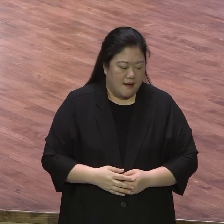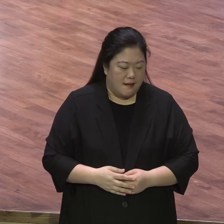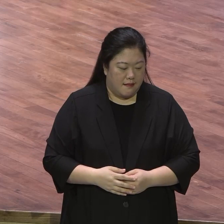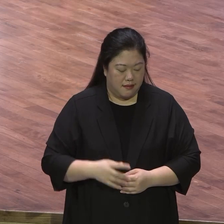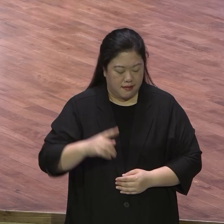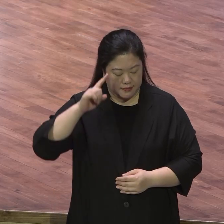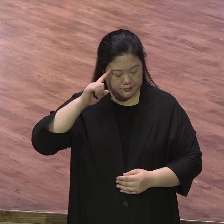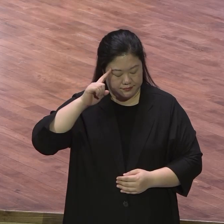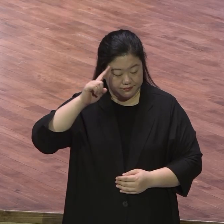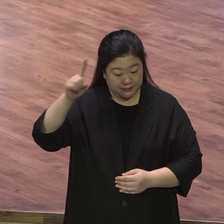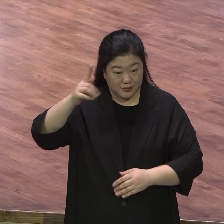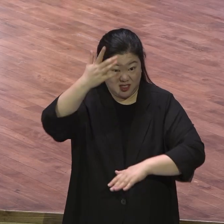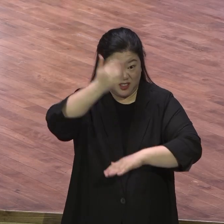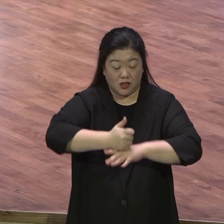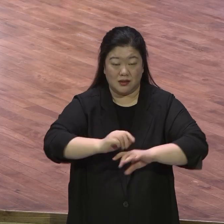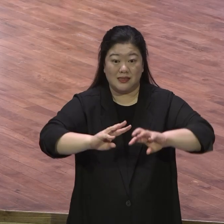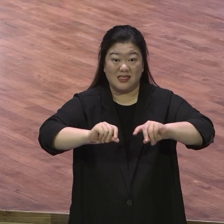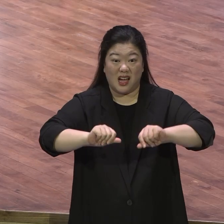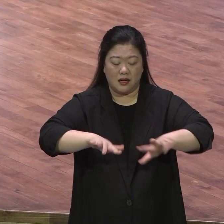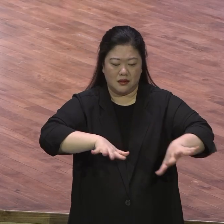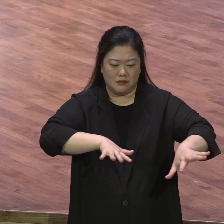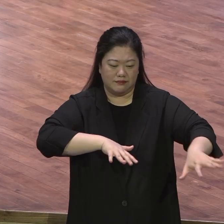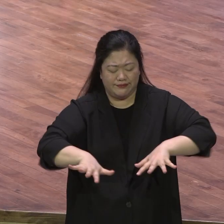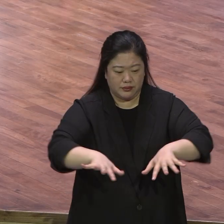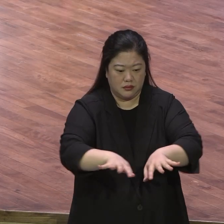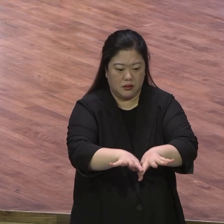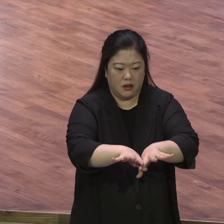다 빠져 죽여 빠져 죽여 매장시켜 버려